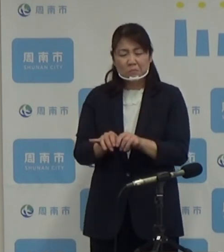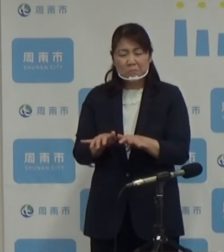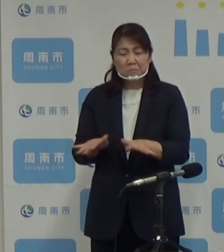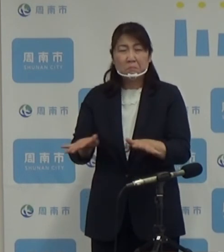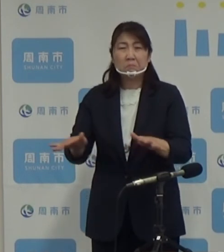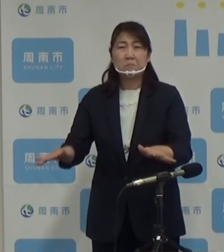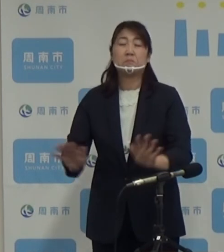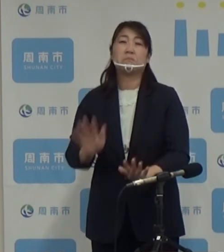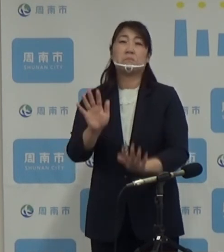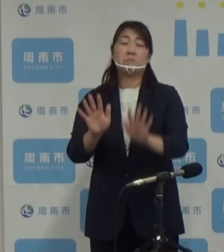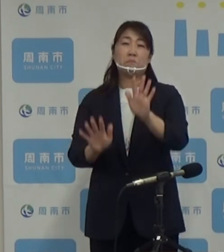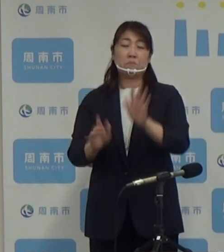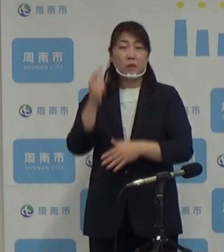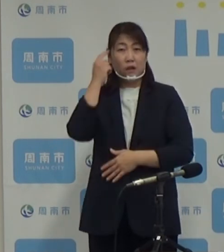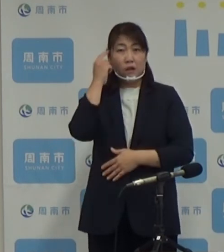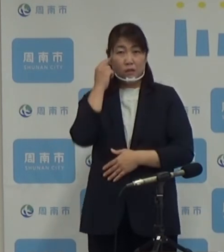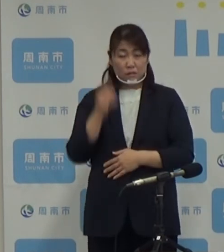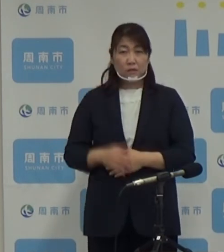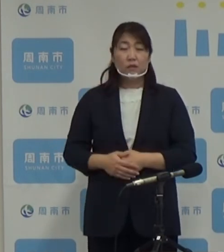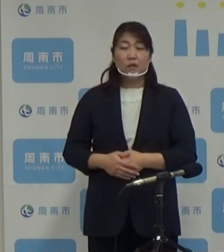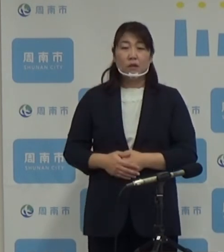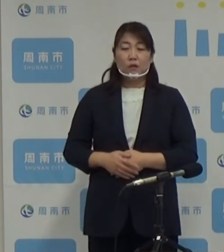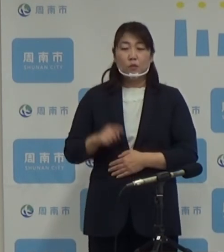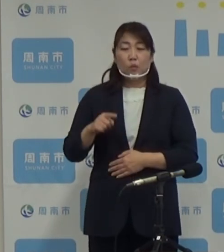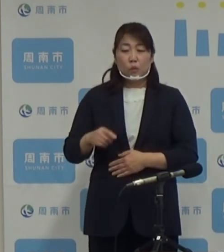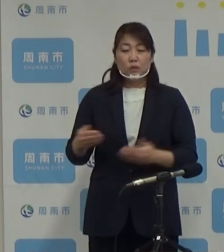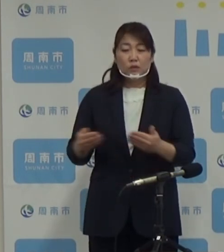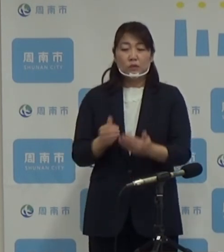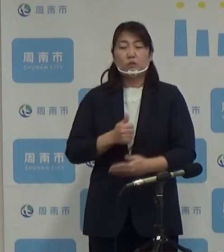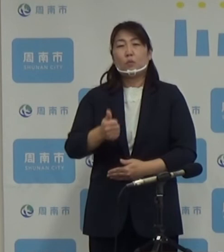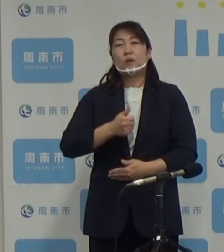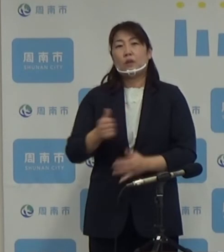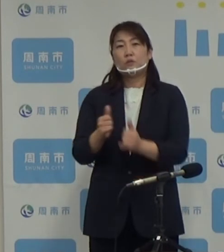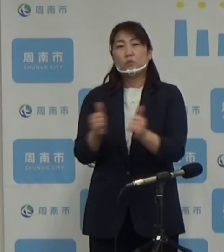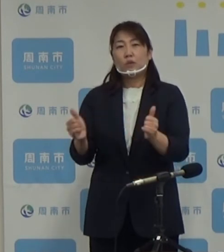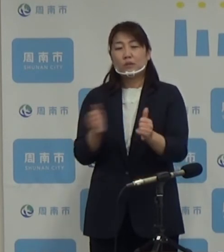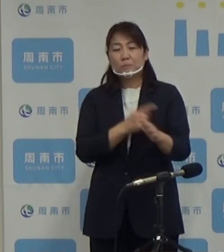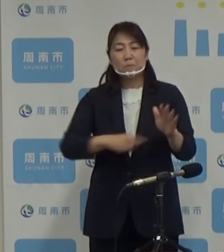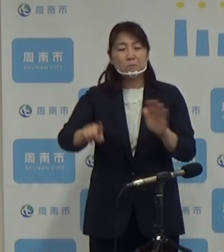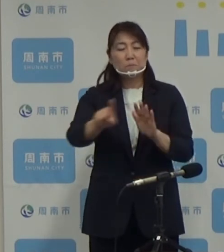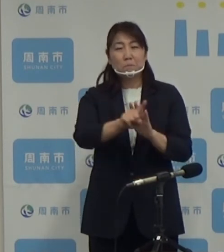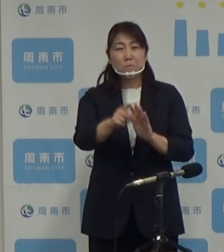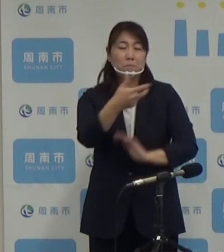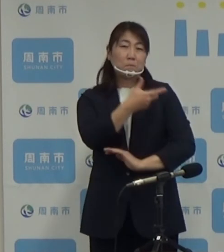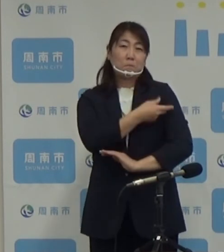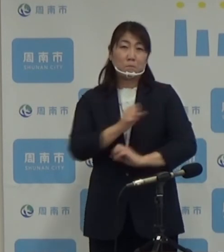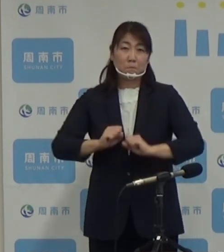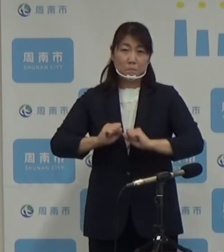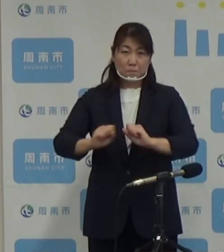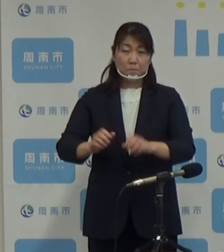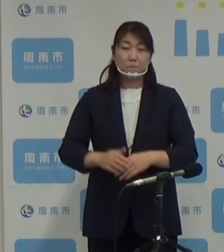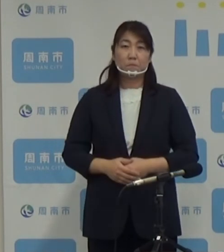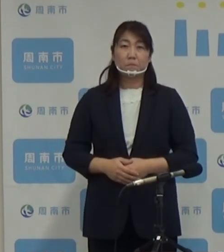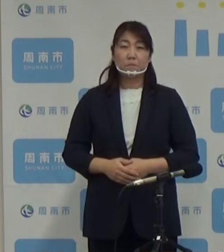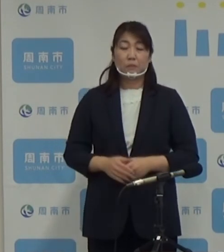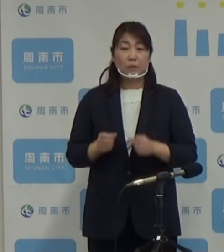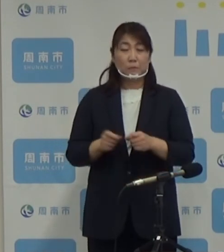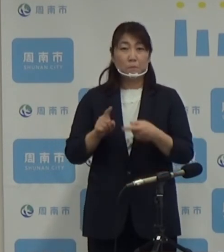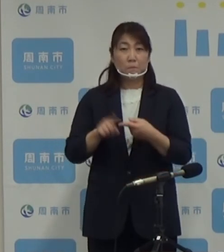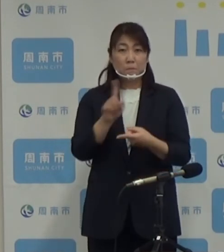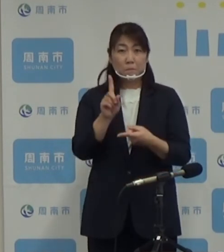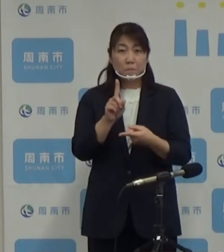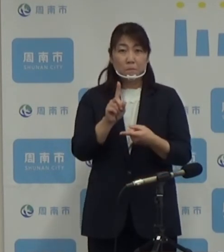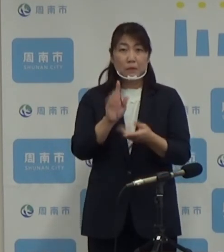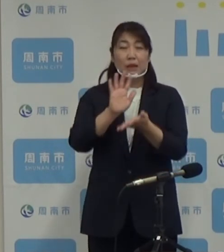拡大していることからそこにお勤めの方達へ前倒しの摂取を行えます具体的には